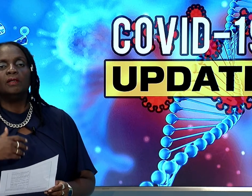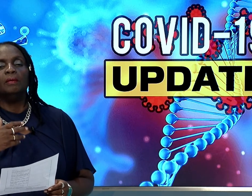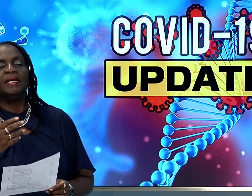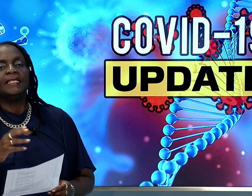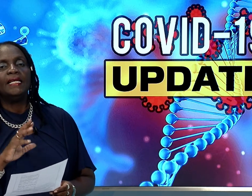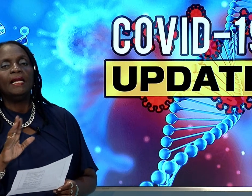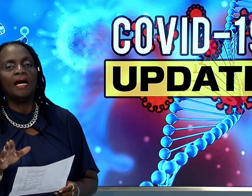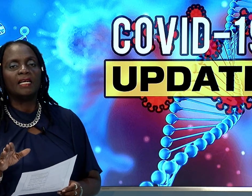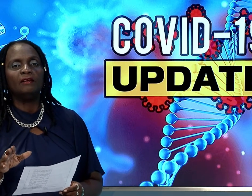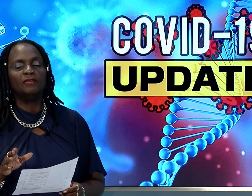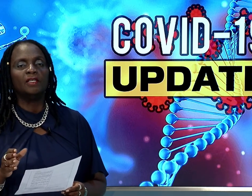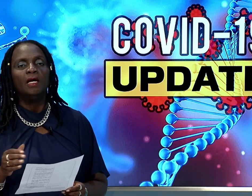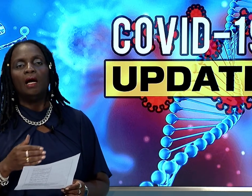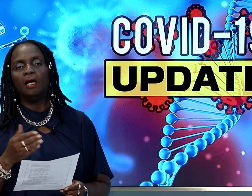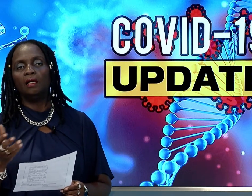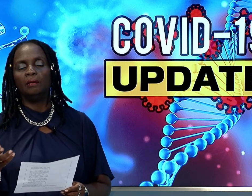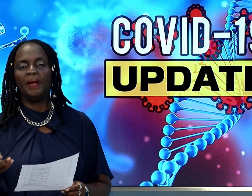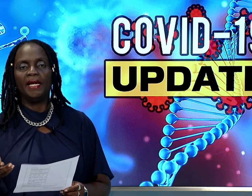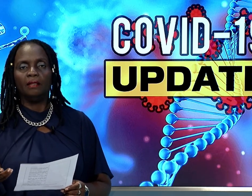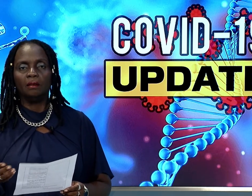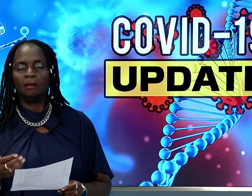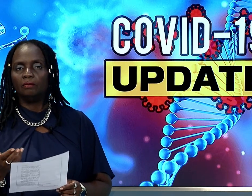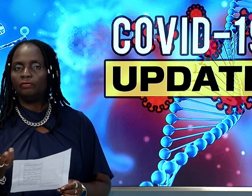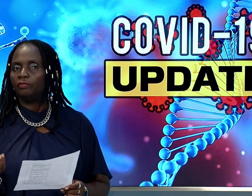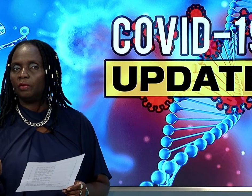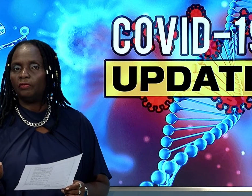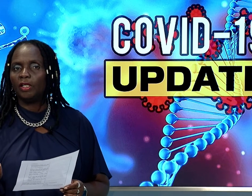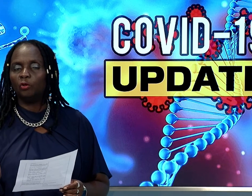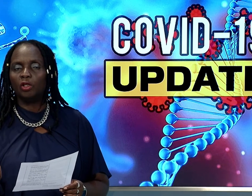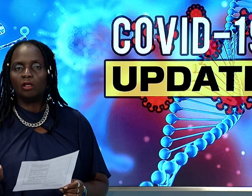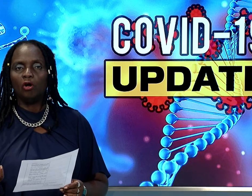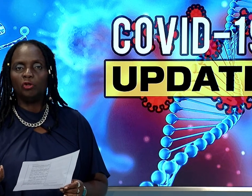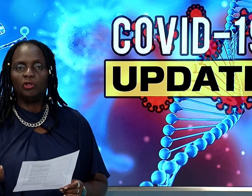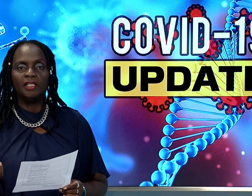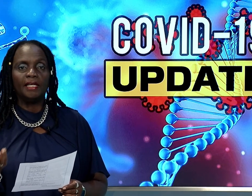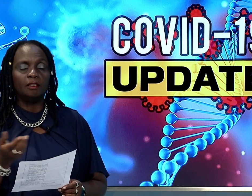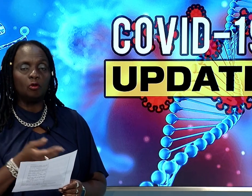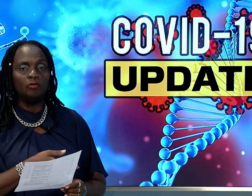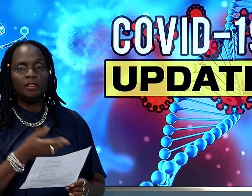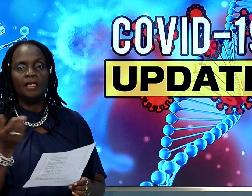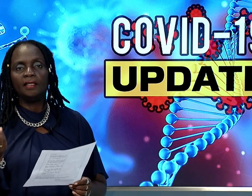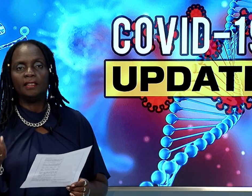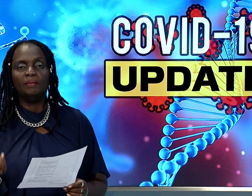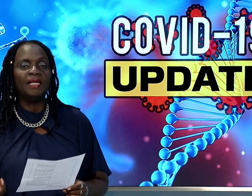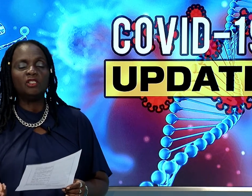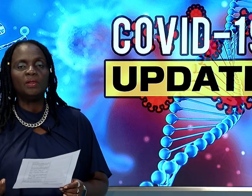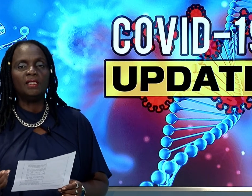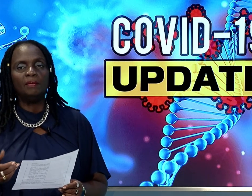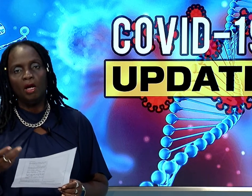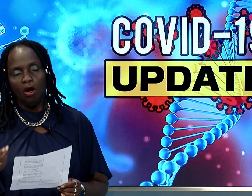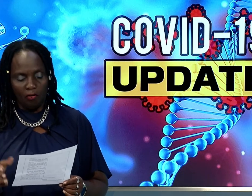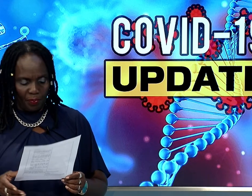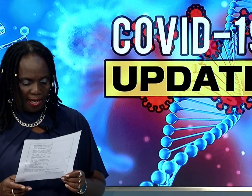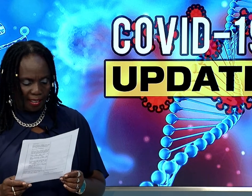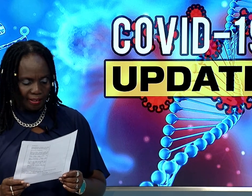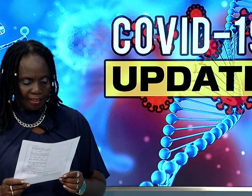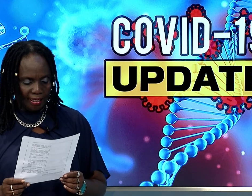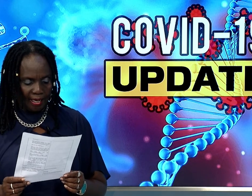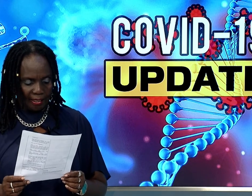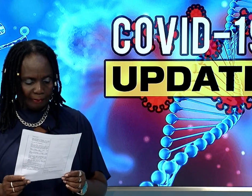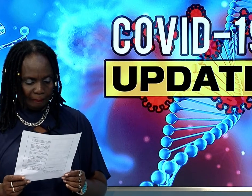u het meteen aangeven bij de verantwoordelijke autoriteit, het COVID-19 management team of